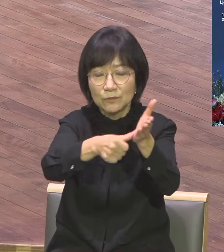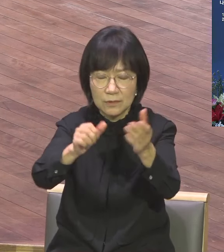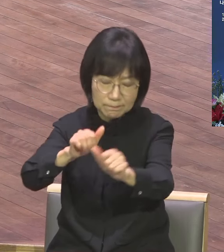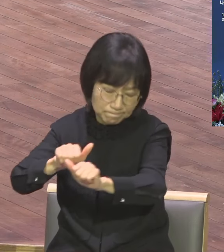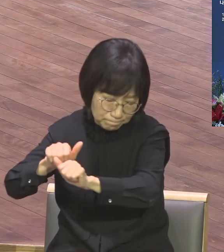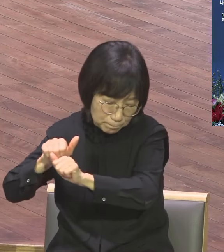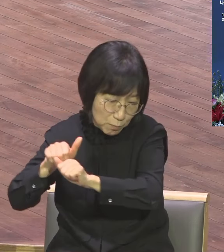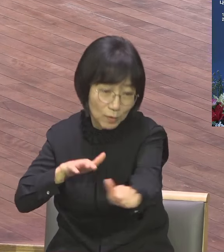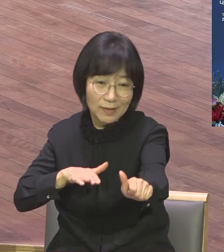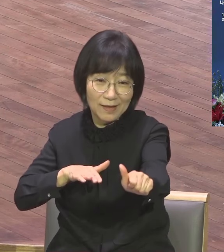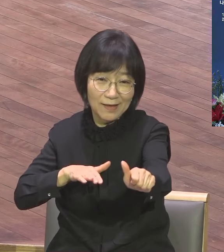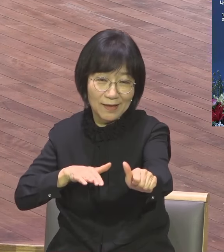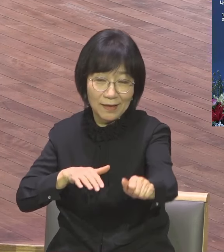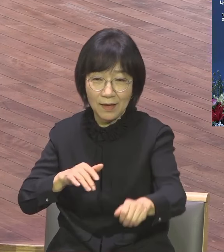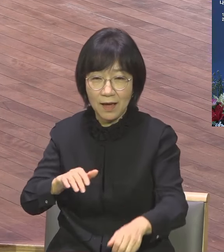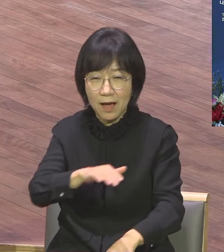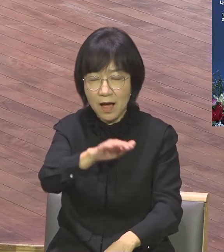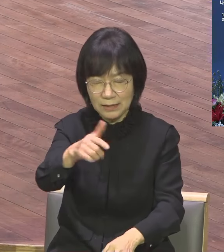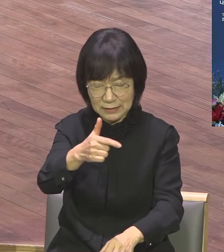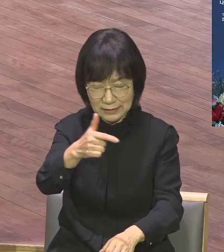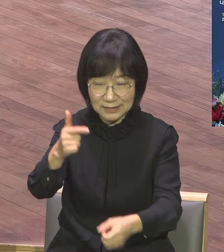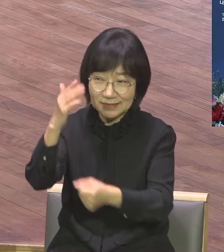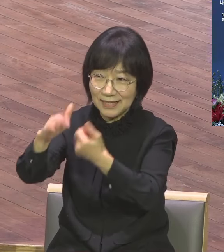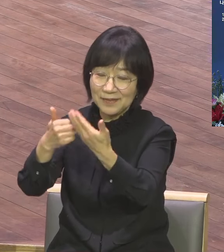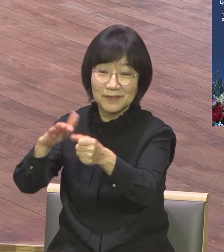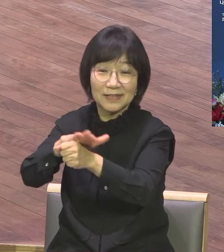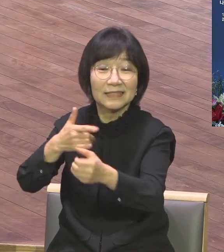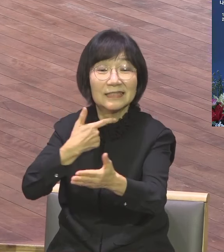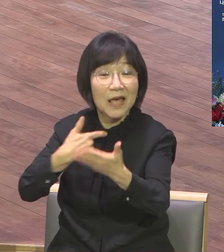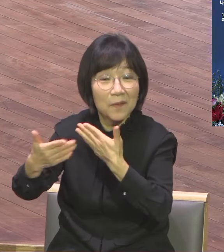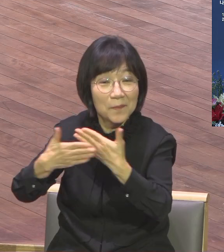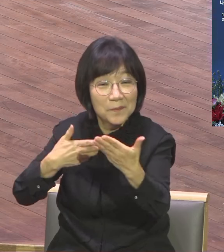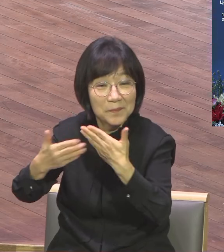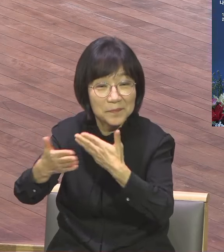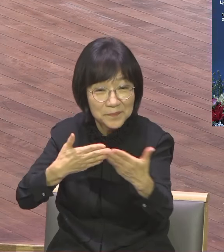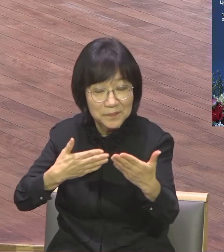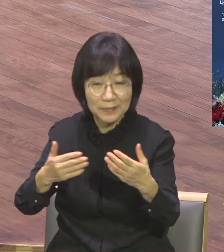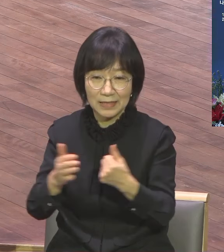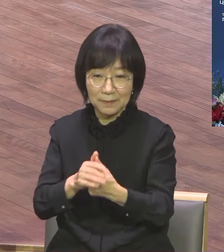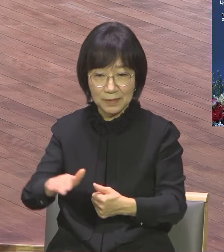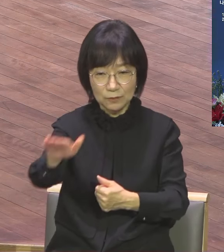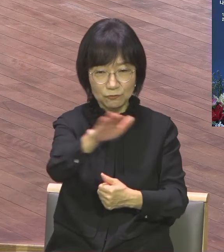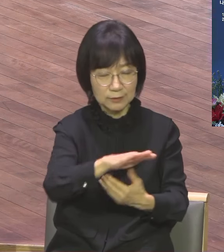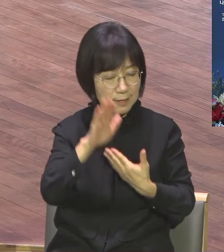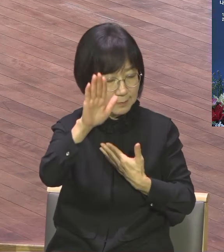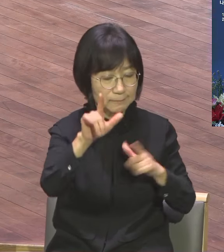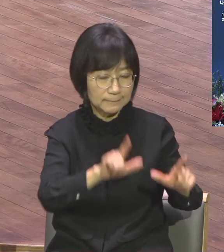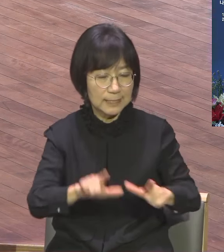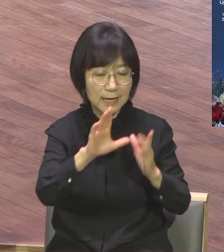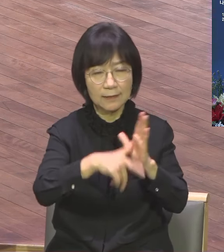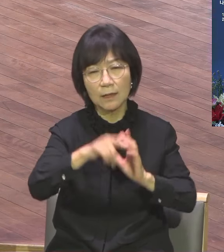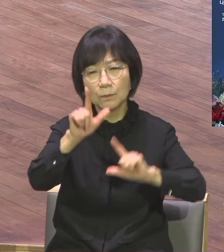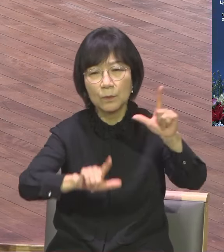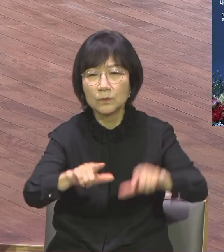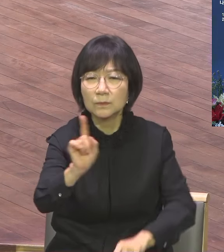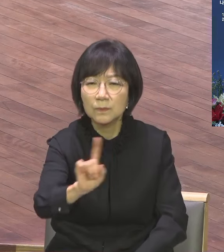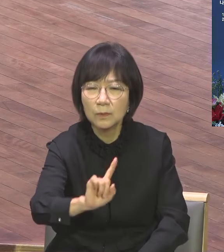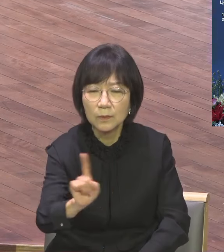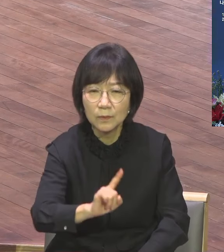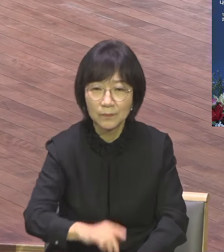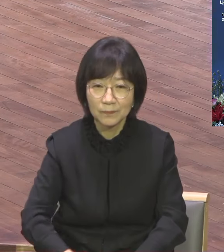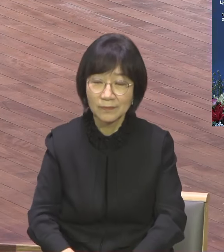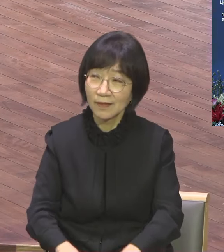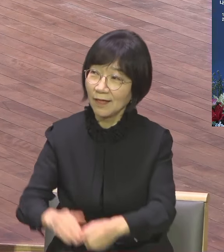우리가 어떤 삶을 살아야 하는지를 밝히고 있습니다. 하나님이 같이